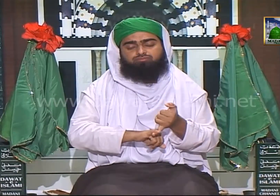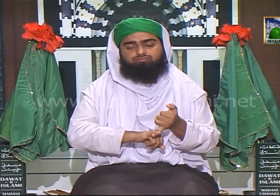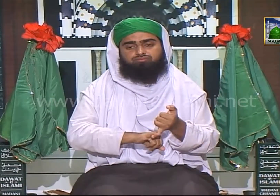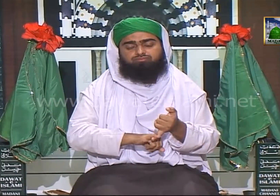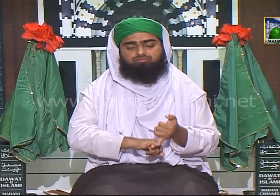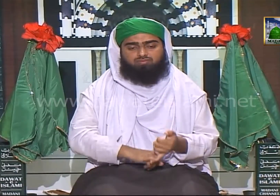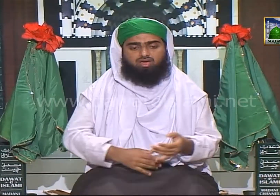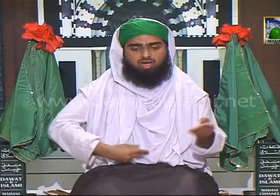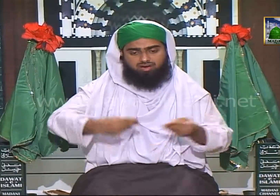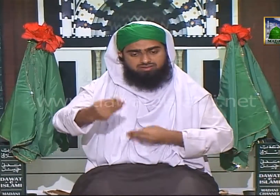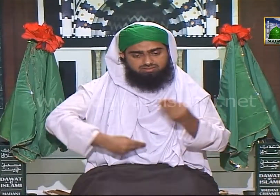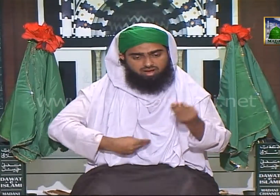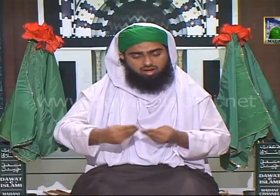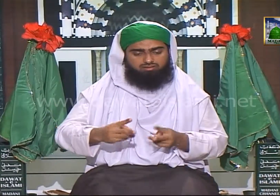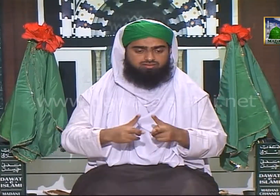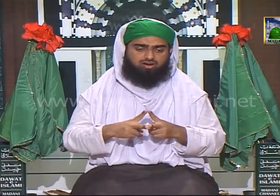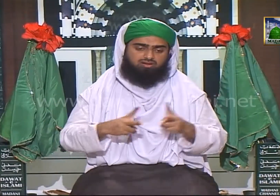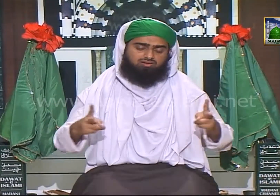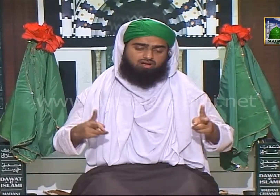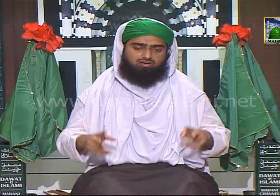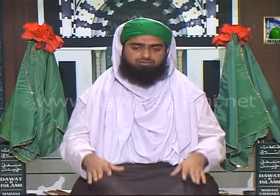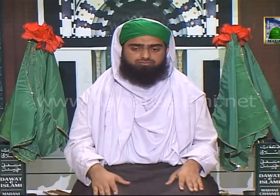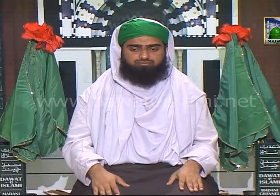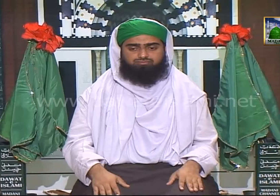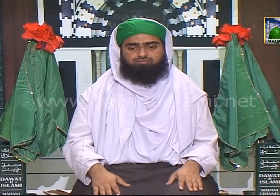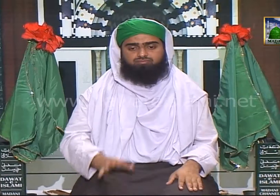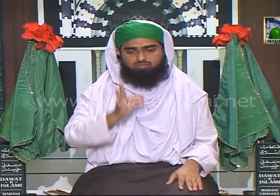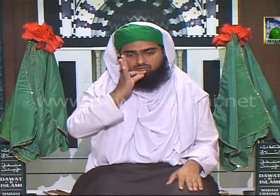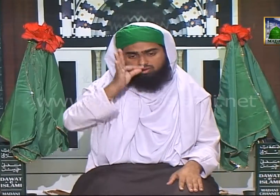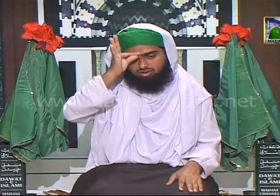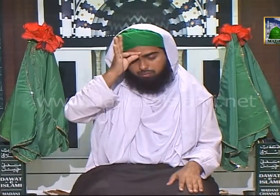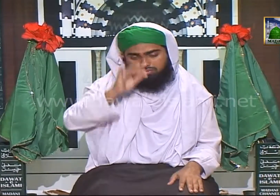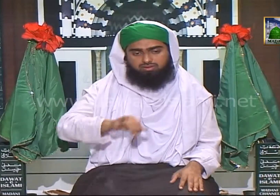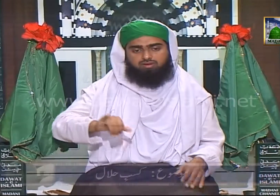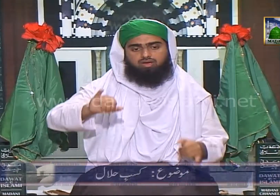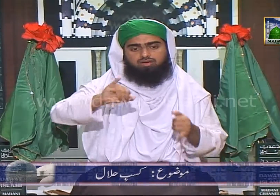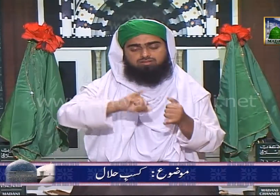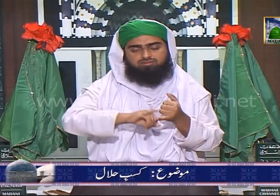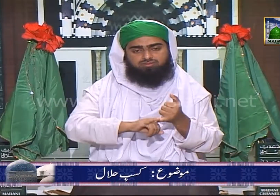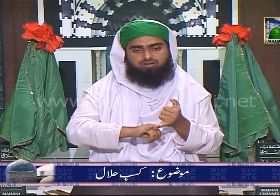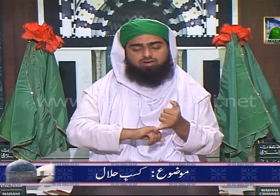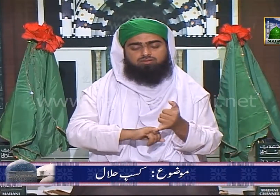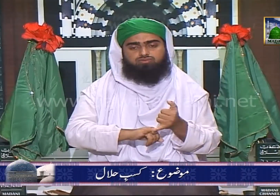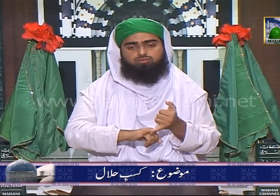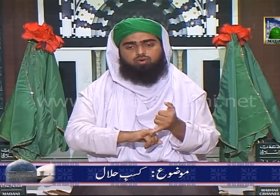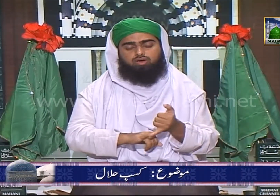تھے تاجر تھے، تجارت پیشہ تھے۔ شعیب علیہ السلام اون اور بال، بکروں وغیرہ کے اون اور بال